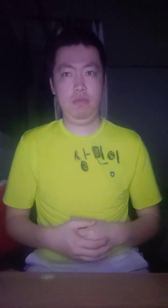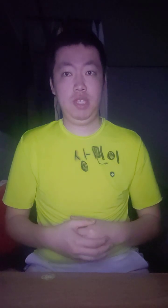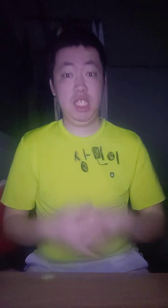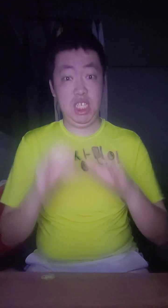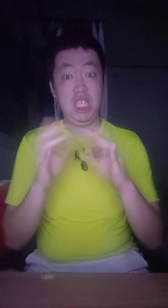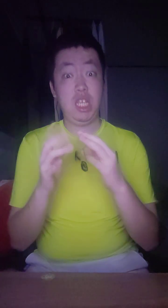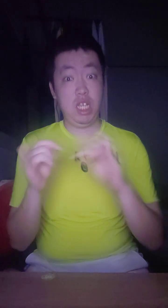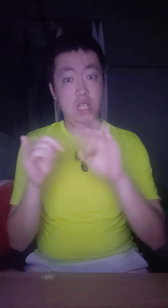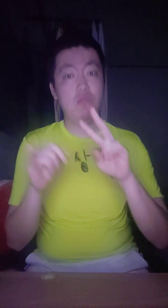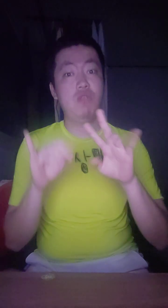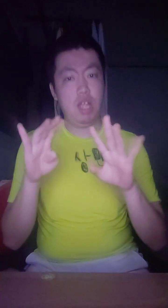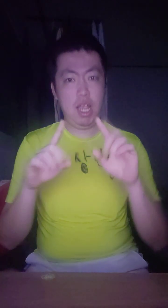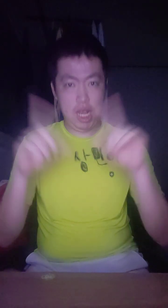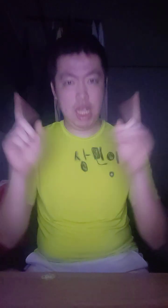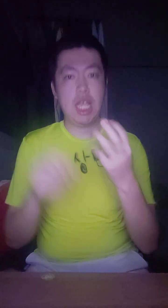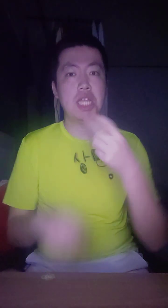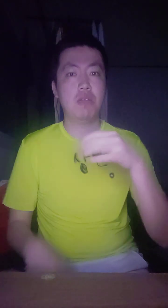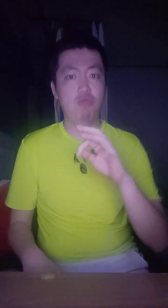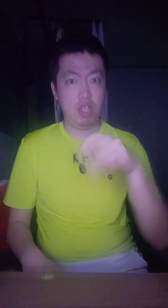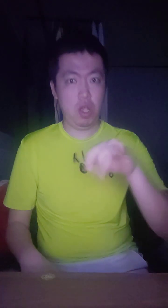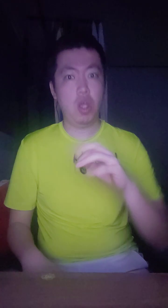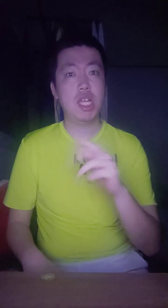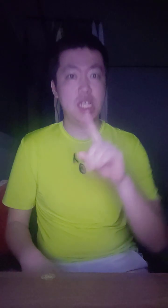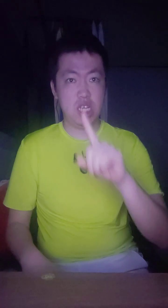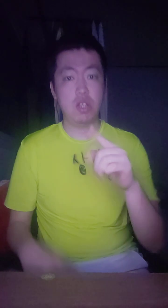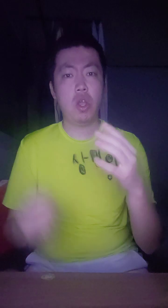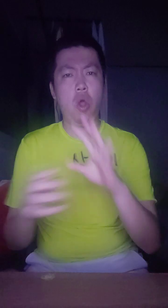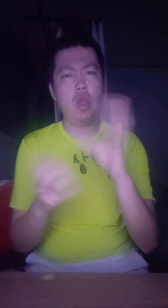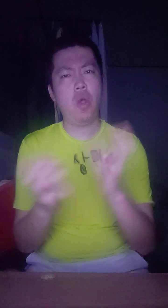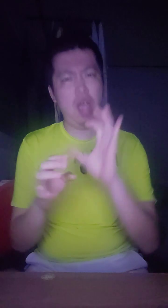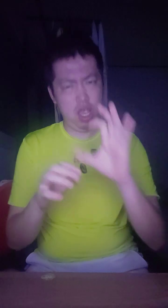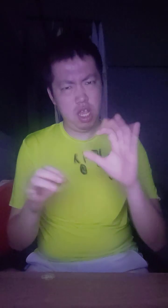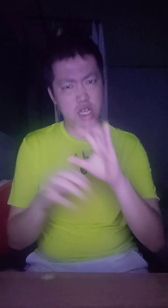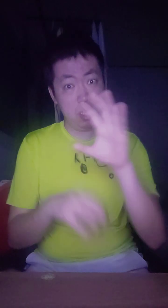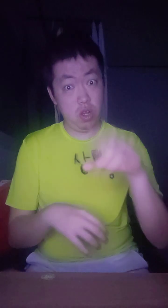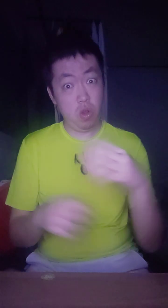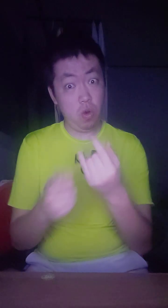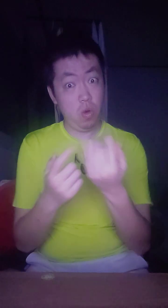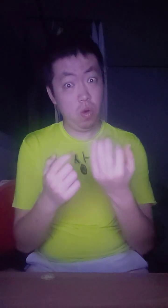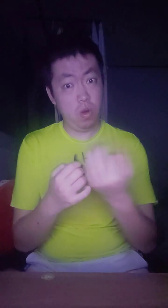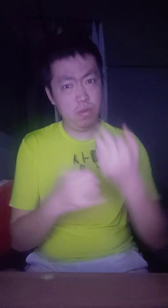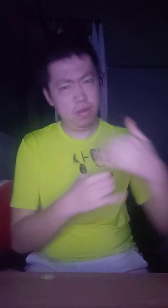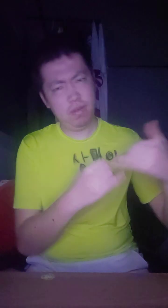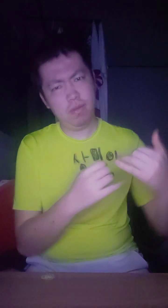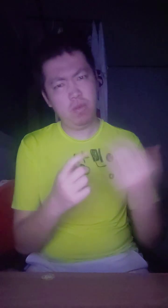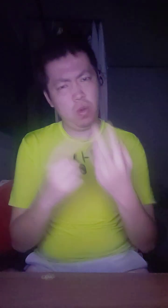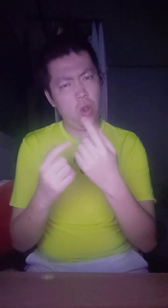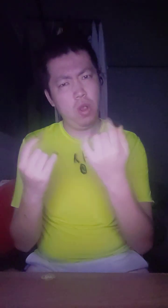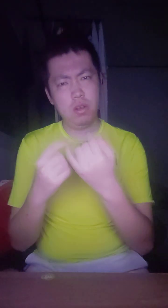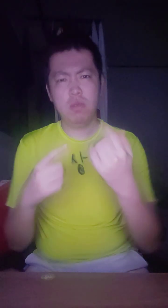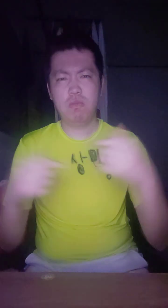지난달 29일 낮 KTX 부산역 1층 여자 화장실에서 50대 남성이 50대 여성을